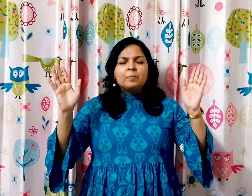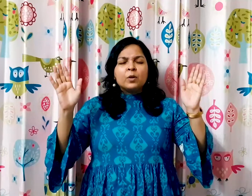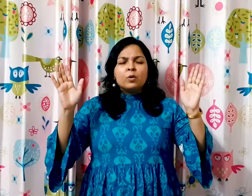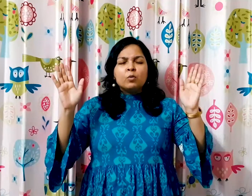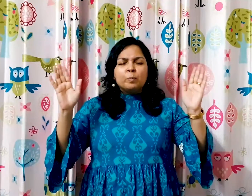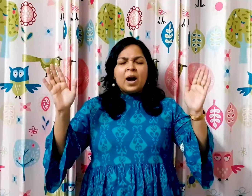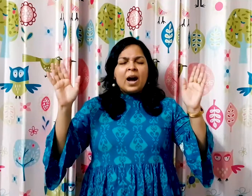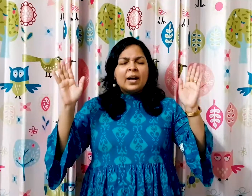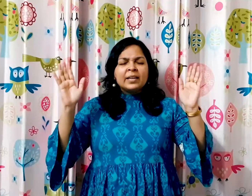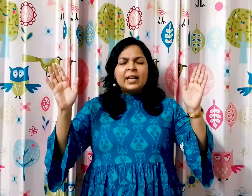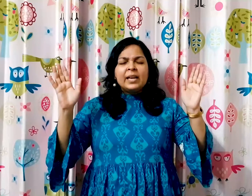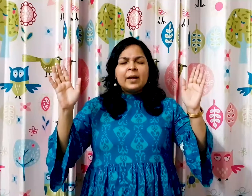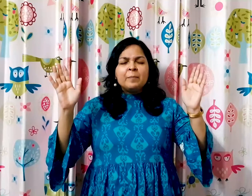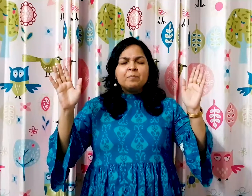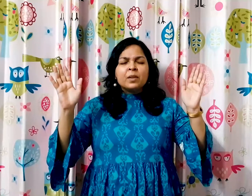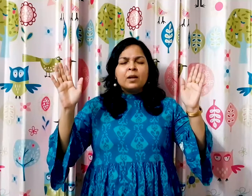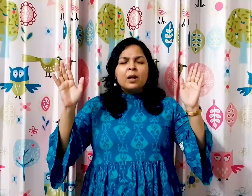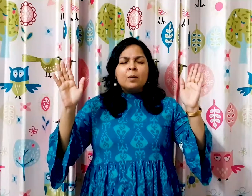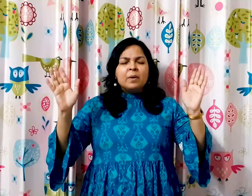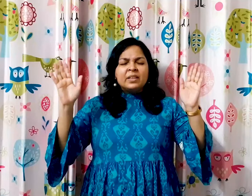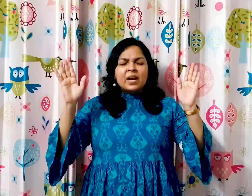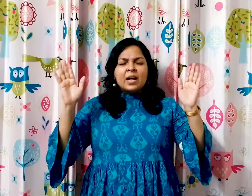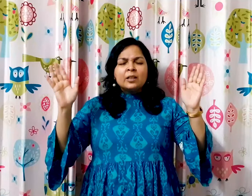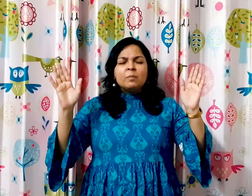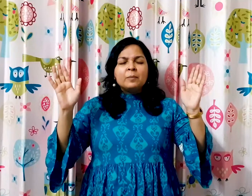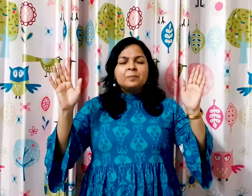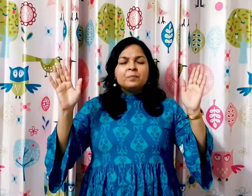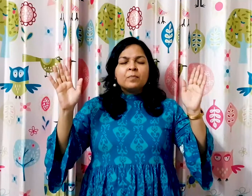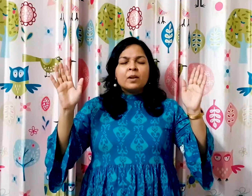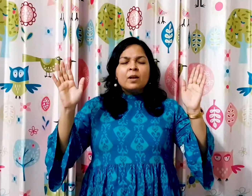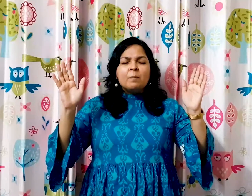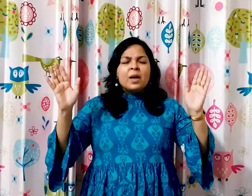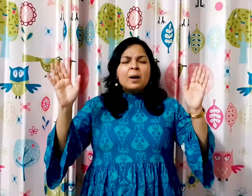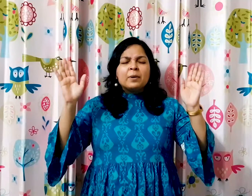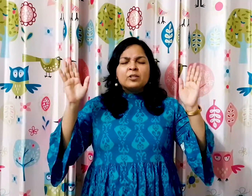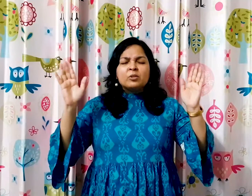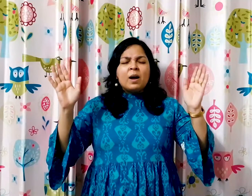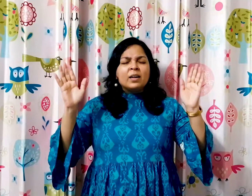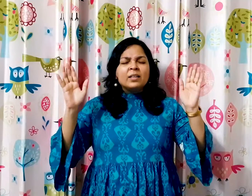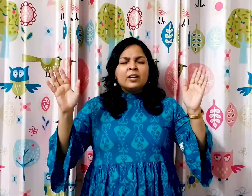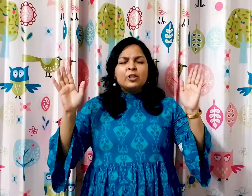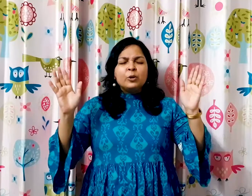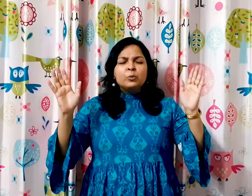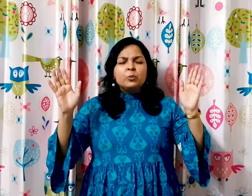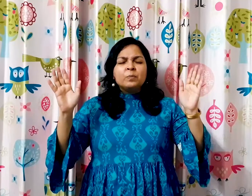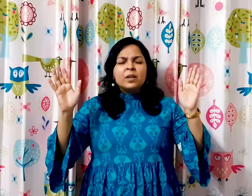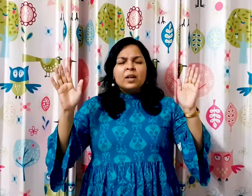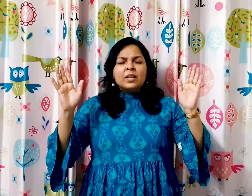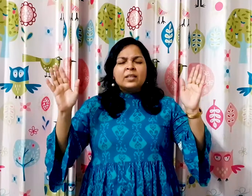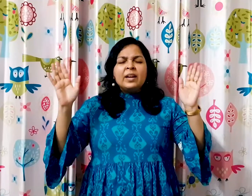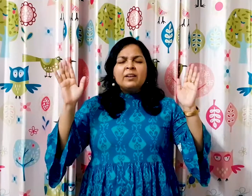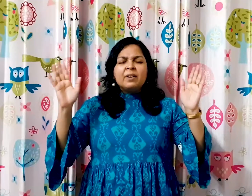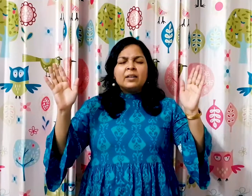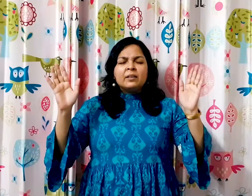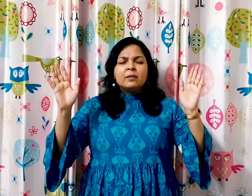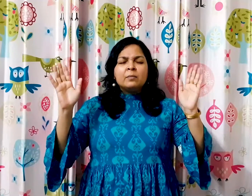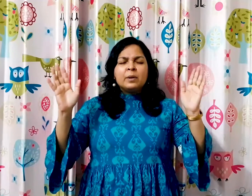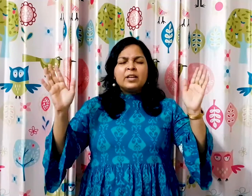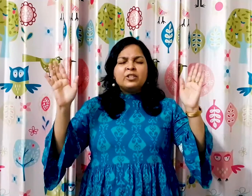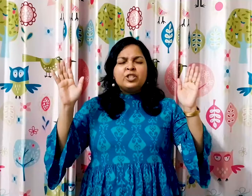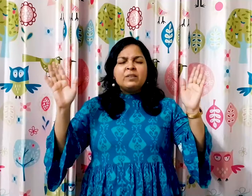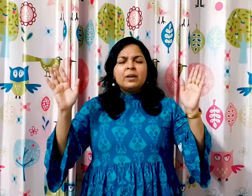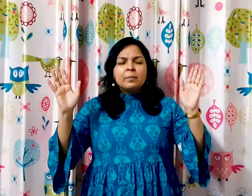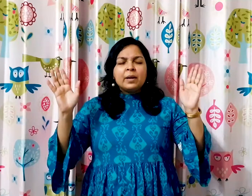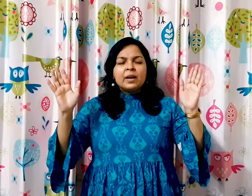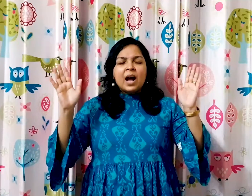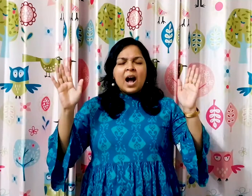के उपहार के लिए। पवित्र आत्मा, मैं आपका स्वागत करती हूँ, धन्यवाद